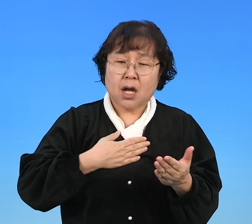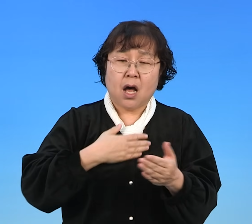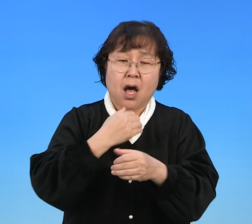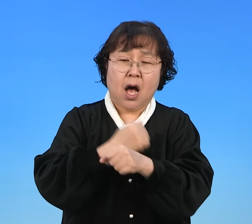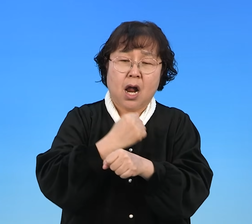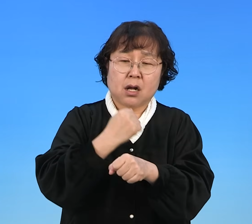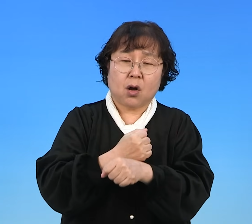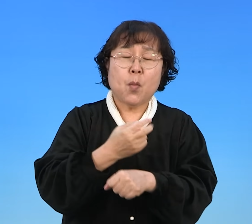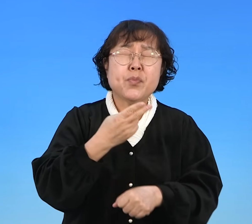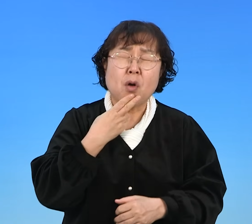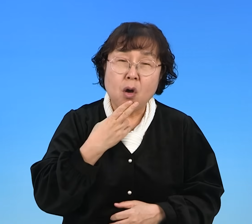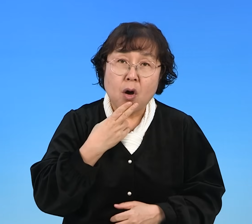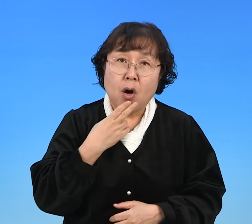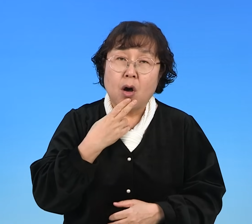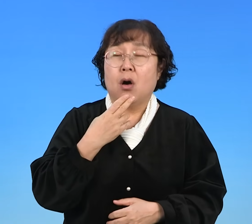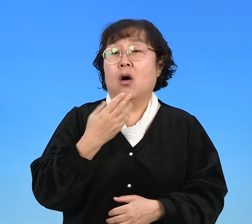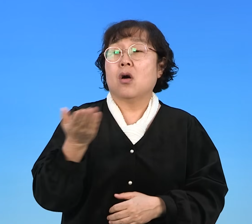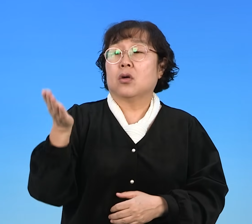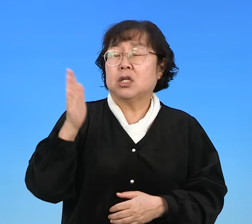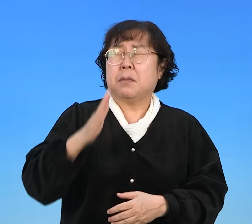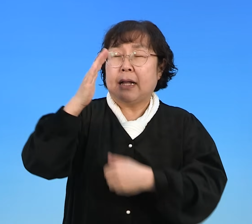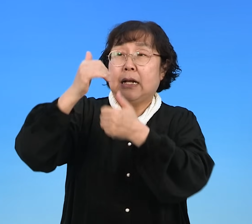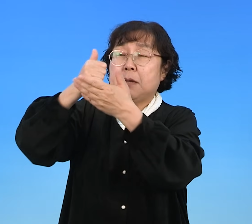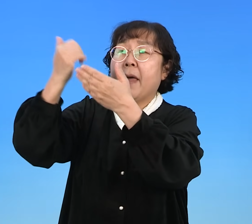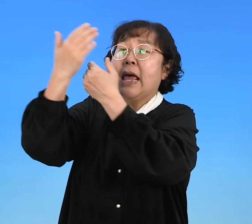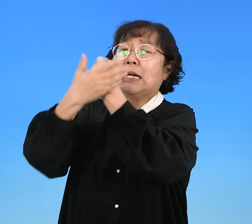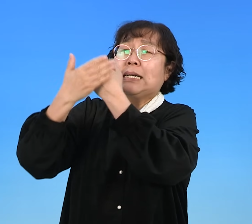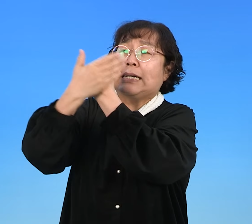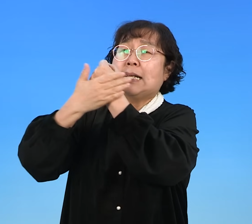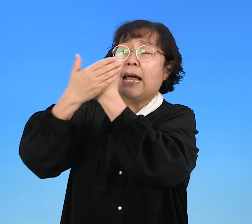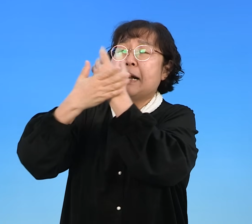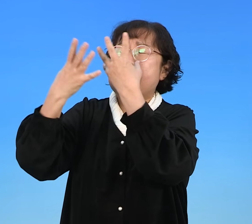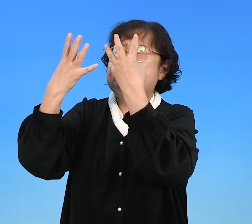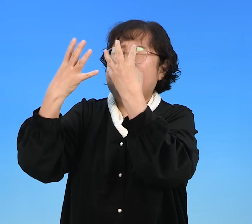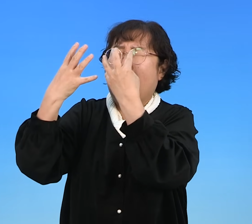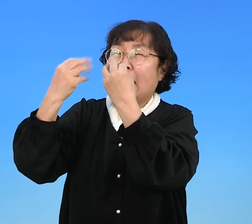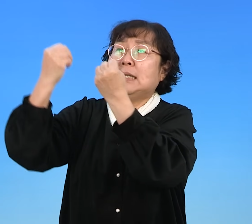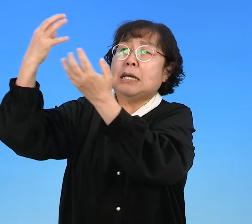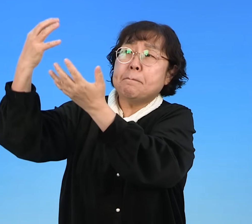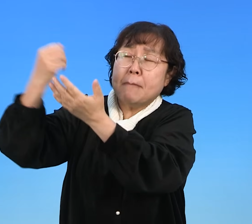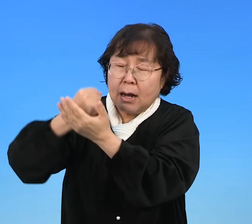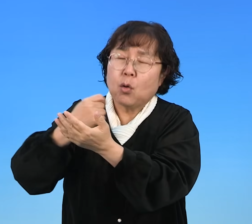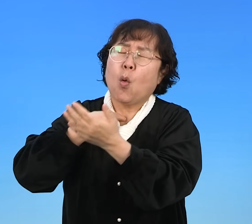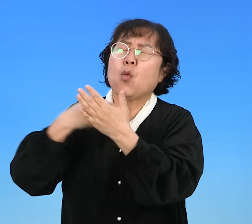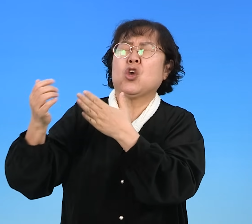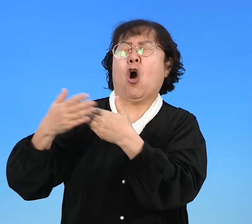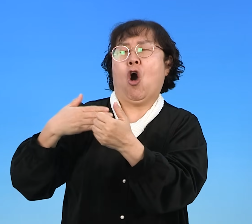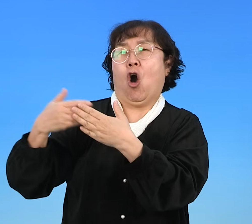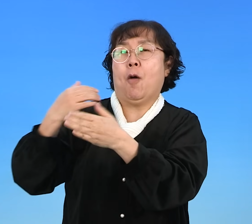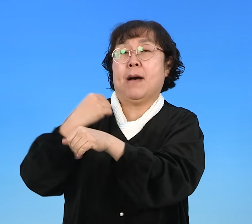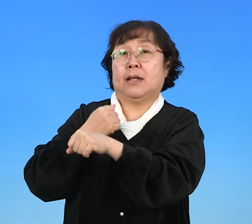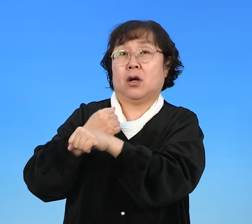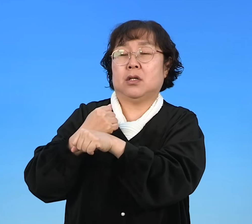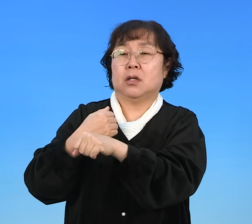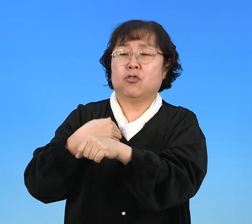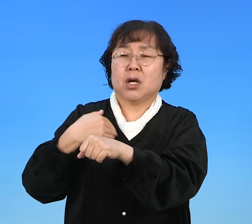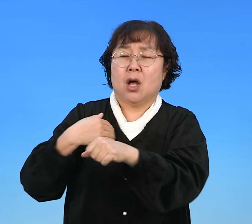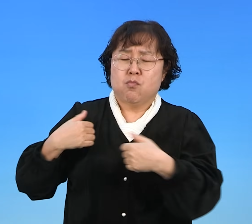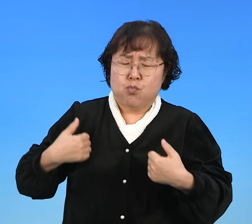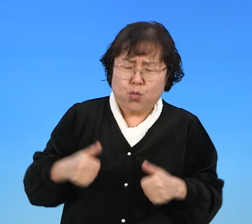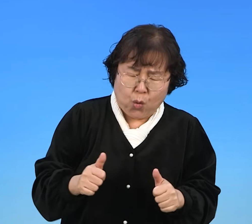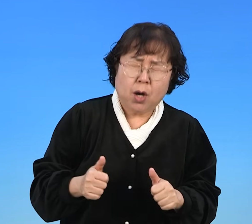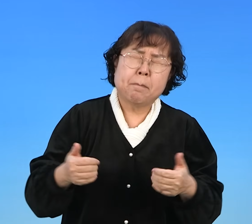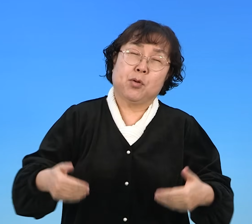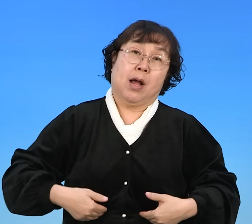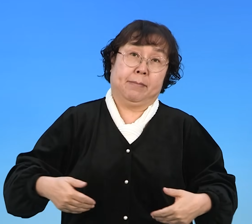아무것도 없지만 하나님 은혜를 많이 누리는 데는 우리가 해야 될 일들이 좀 있습니다. 죄 가운데 빠져 있을